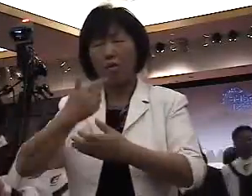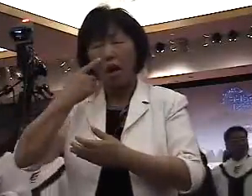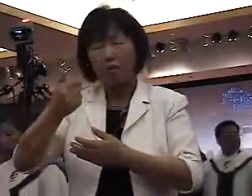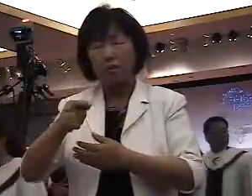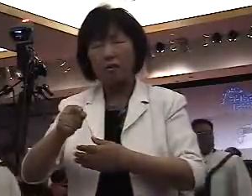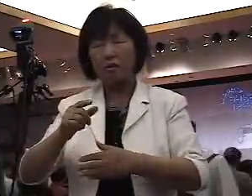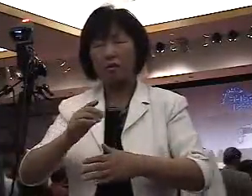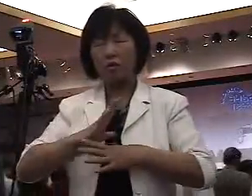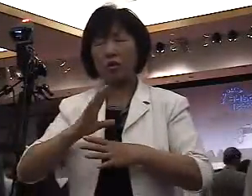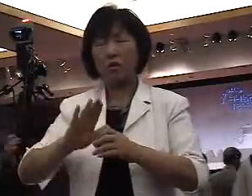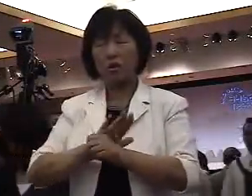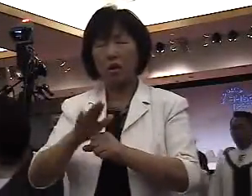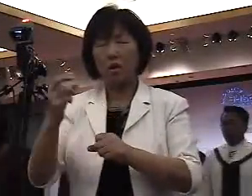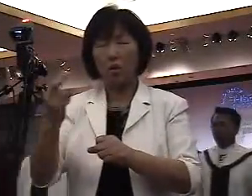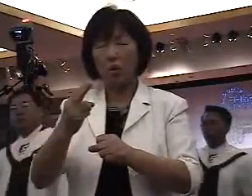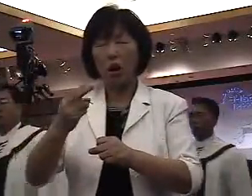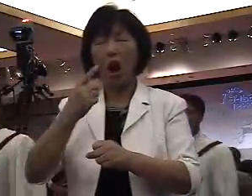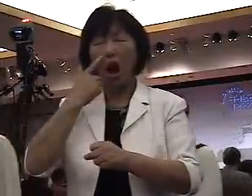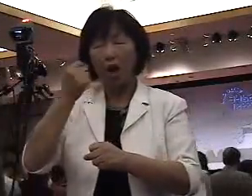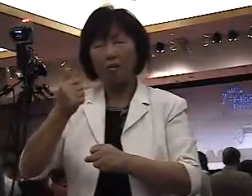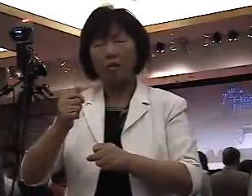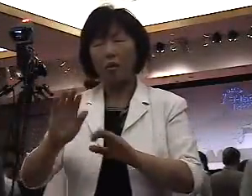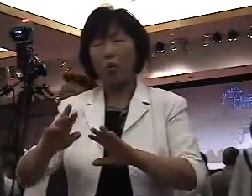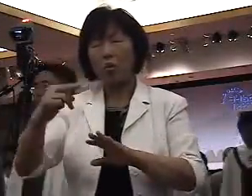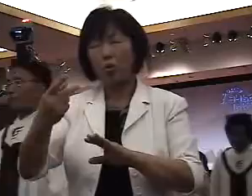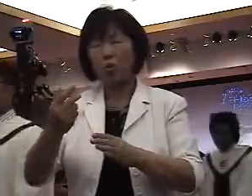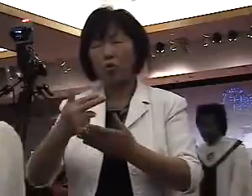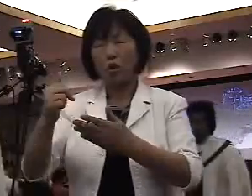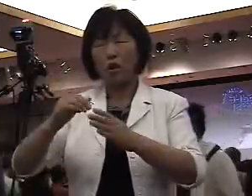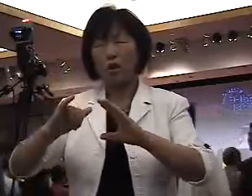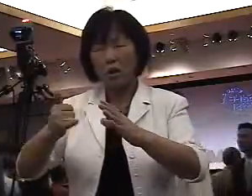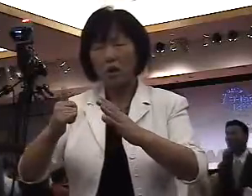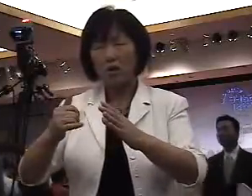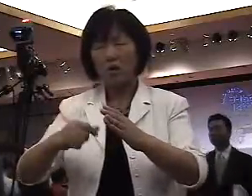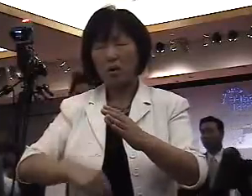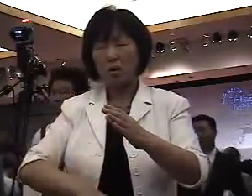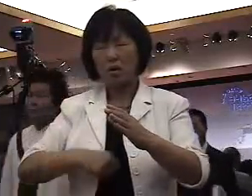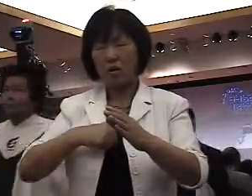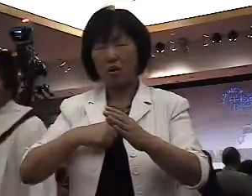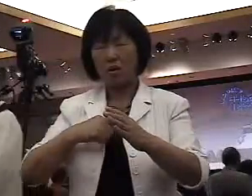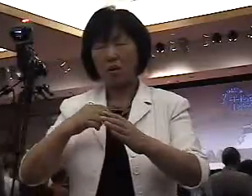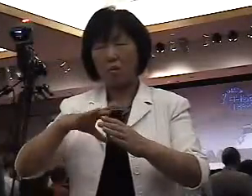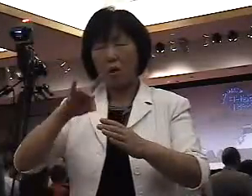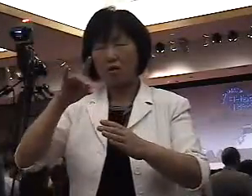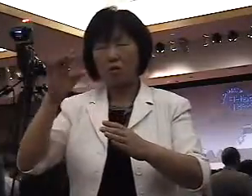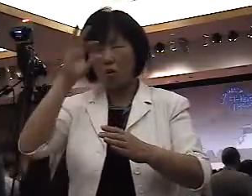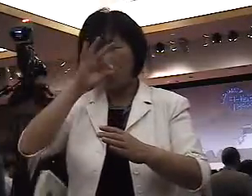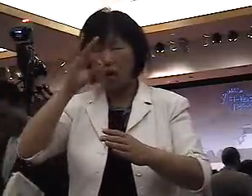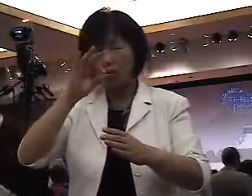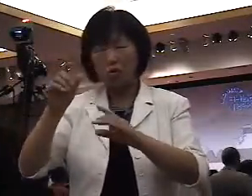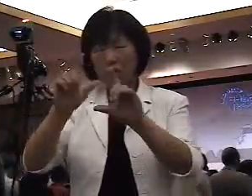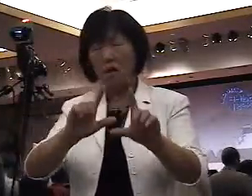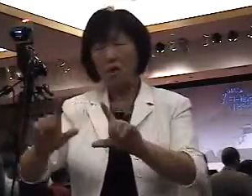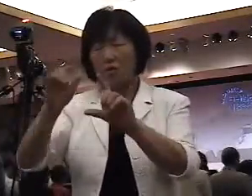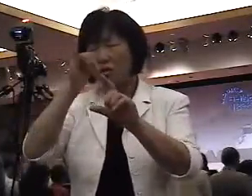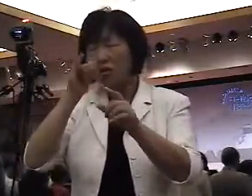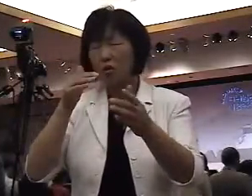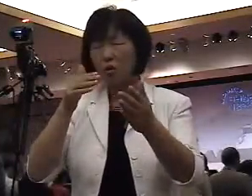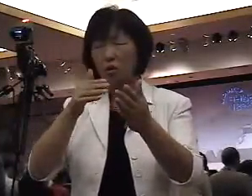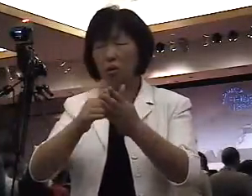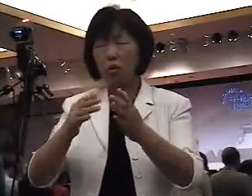그 놀라우신 사랑과 아버지 오늘도 주의 나라와 의를 먼저 구하며 살 수 있도록 우리의